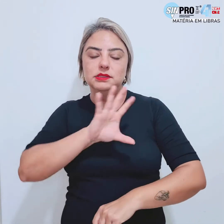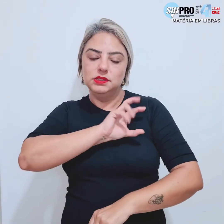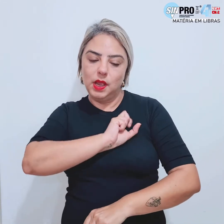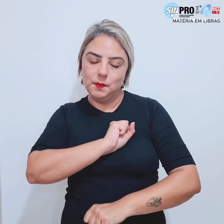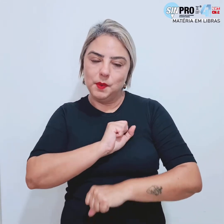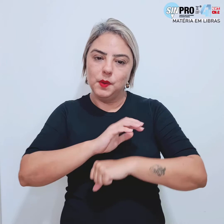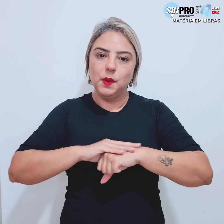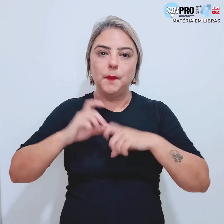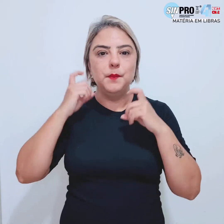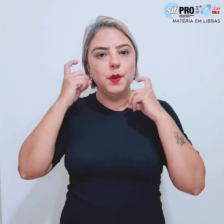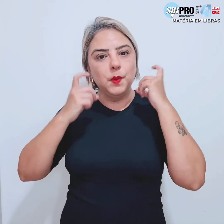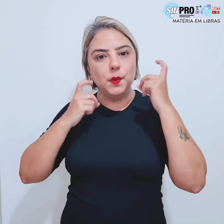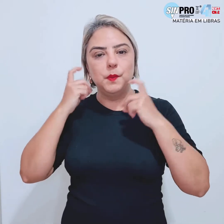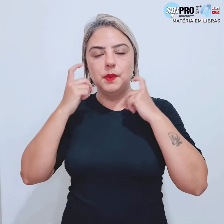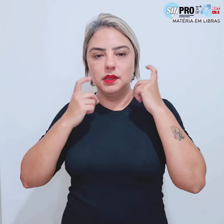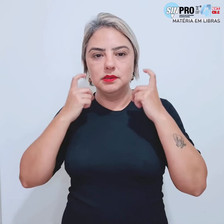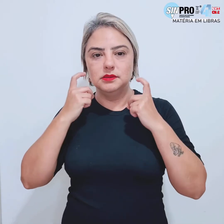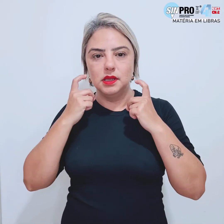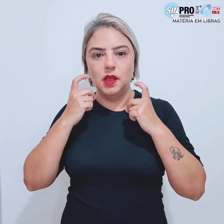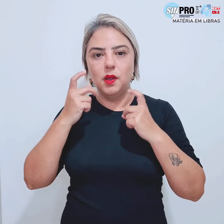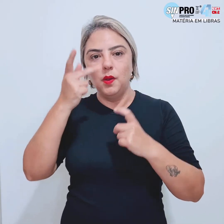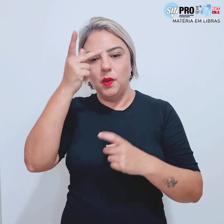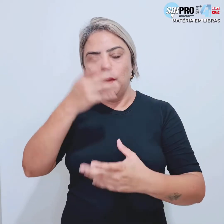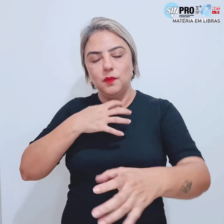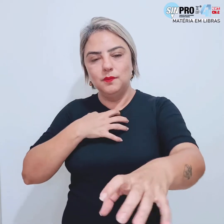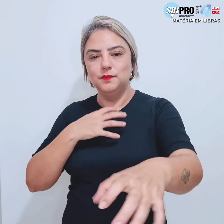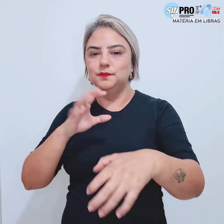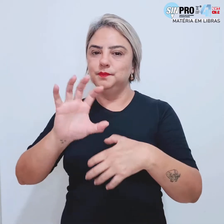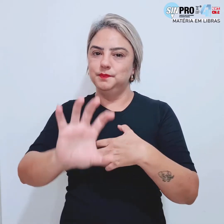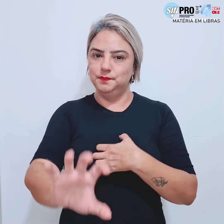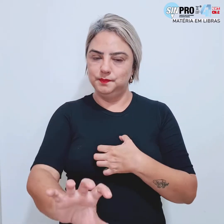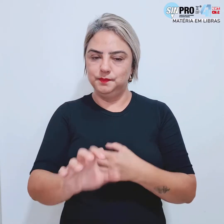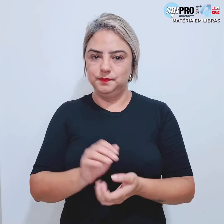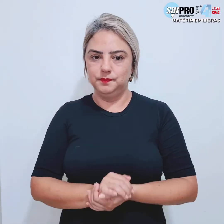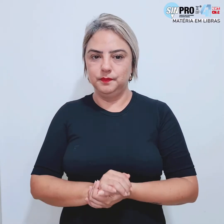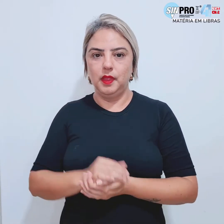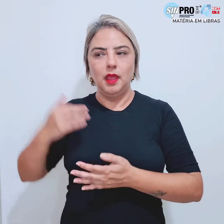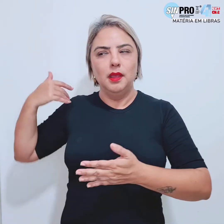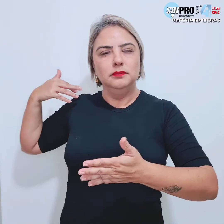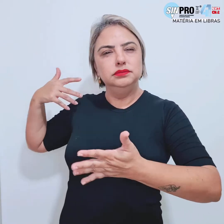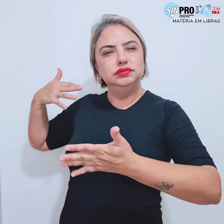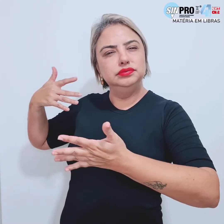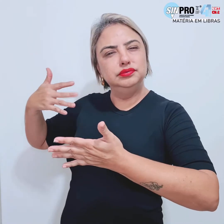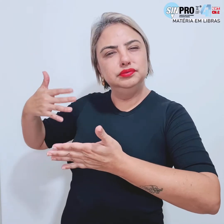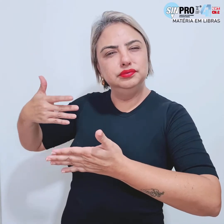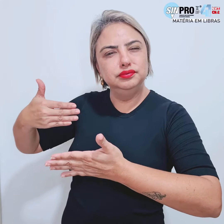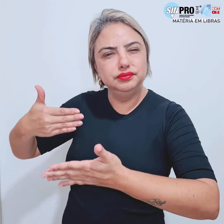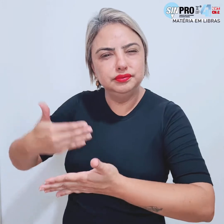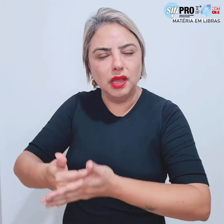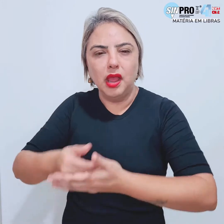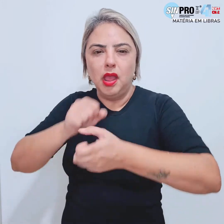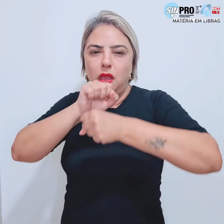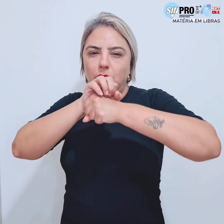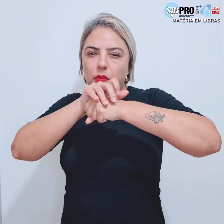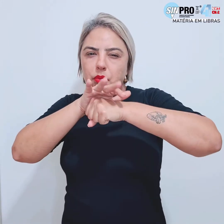carinho, de preocupação com o próximo. De lá para cá, a pandemia só